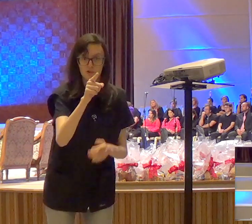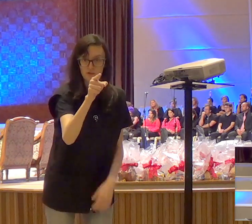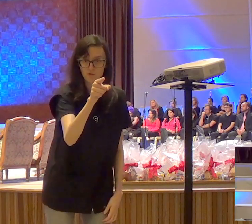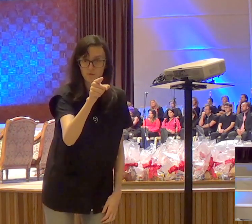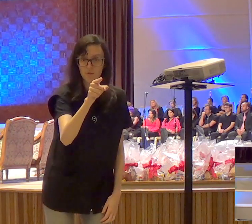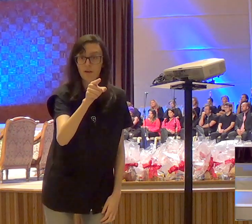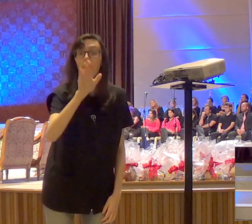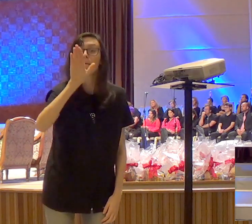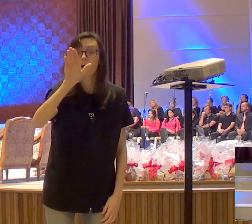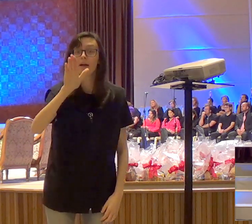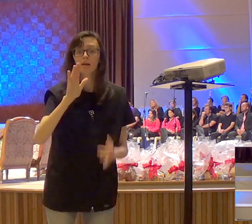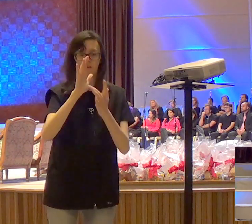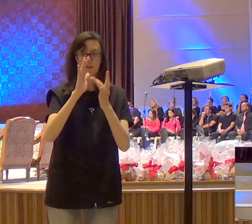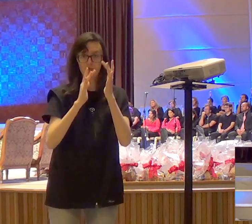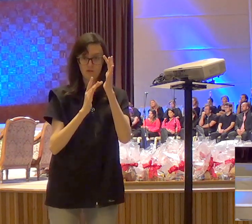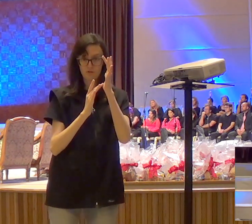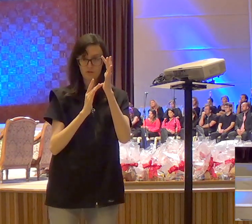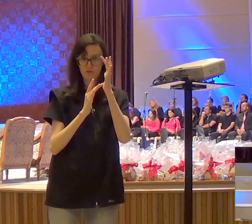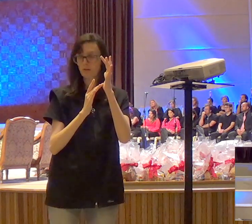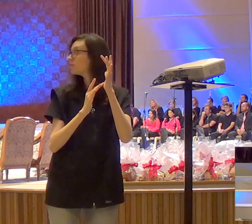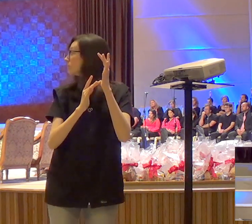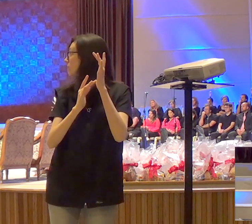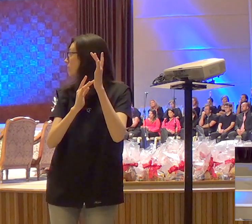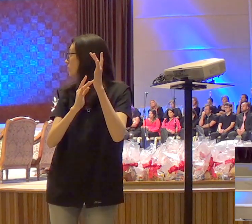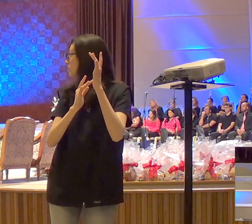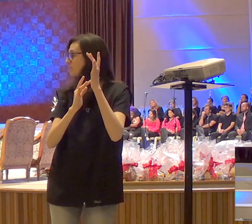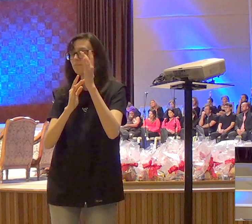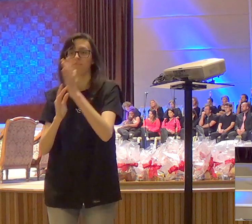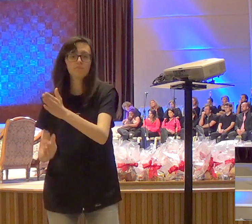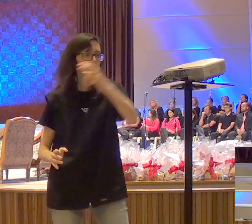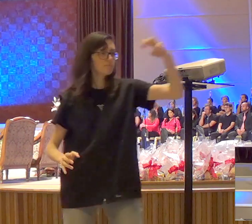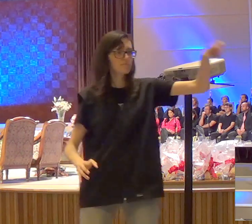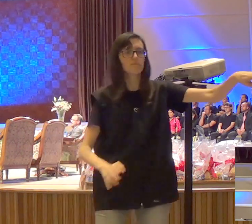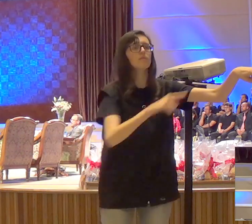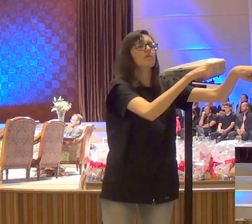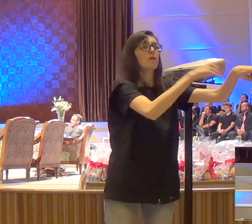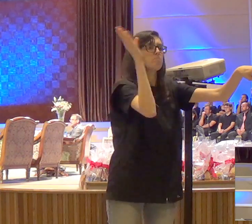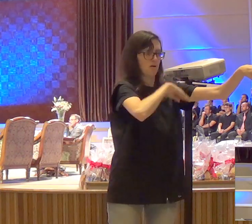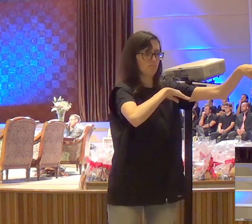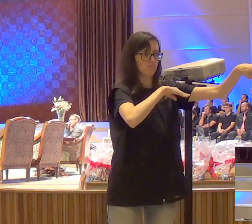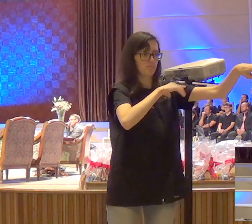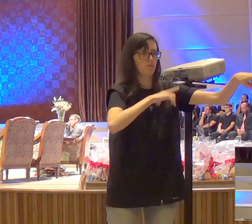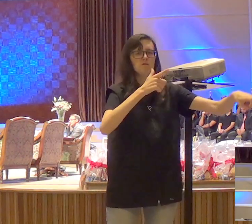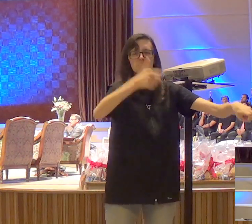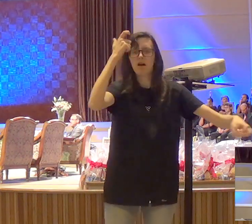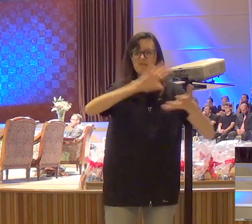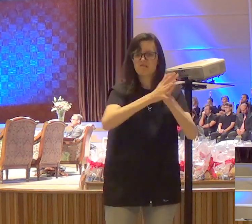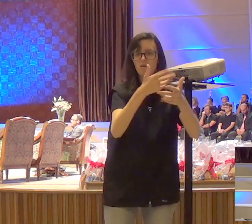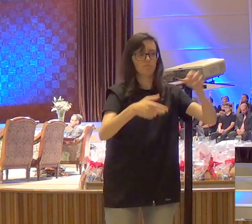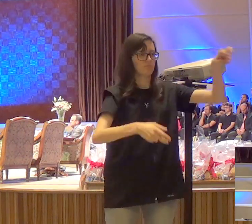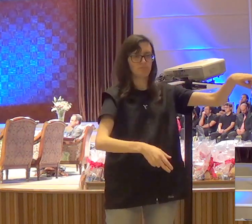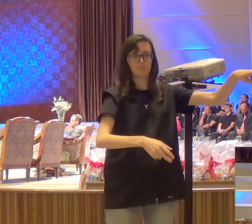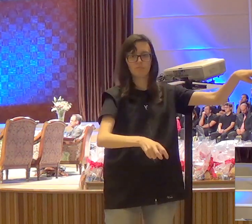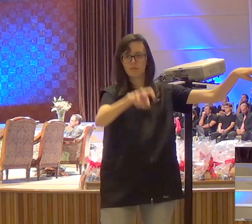here. Nessa escala, o assassino tá bem ali. Okay. So then when I look at all of you here,